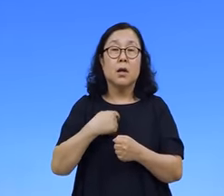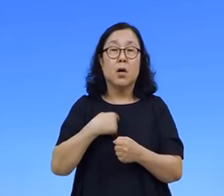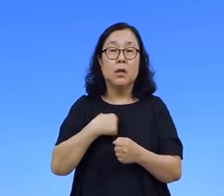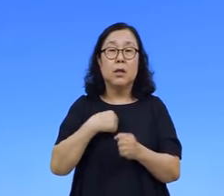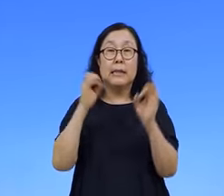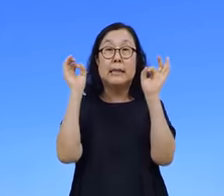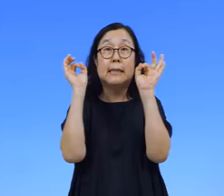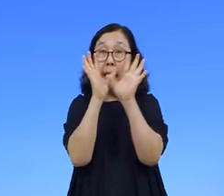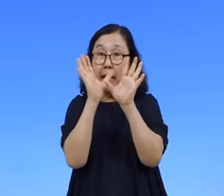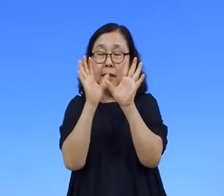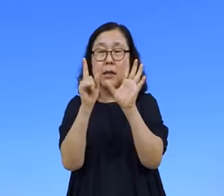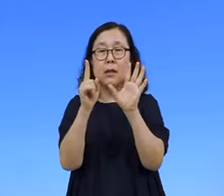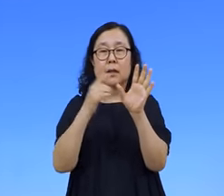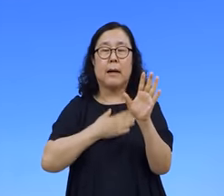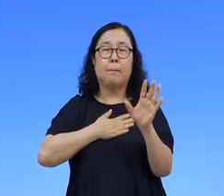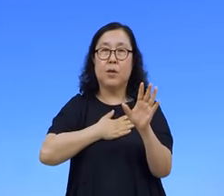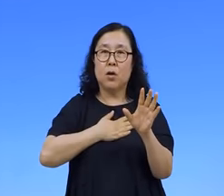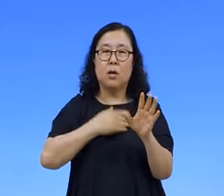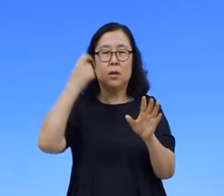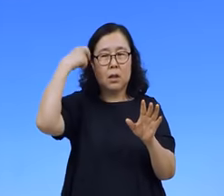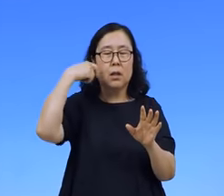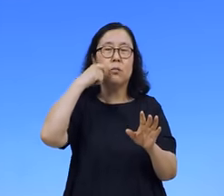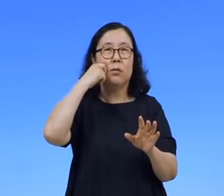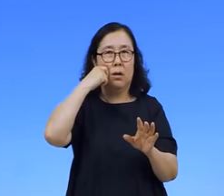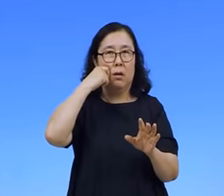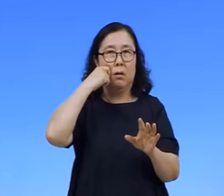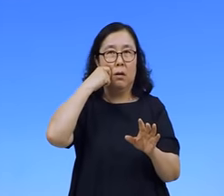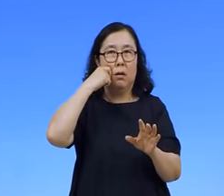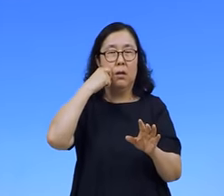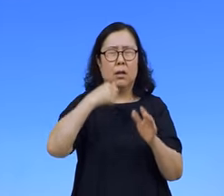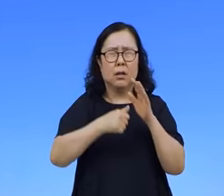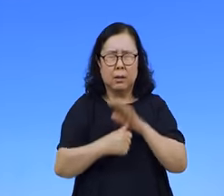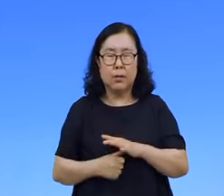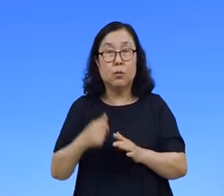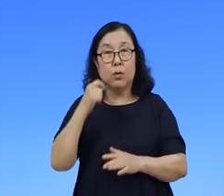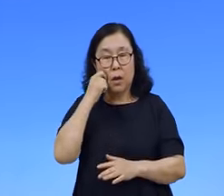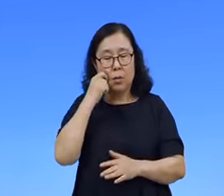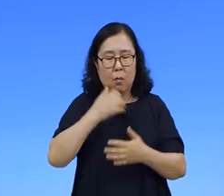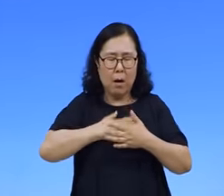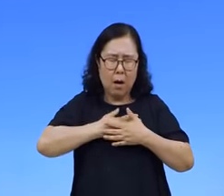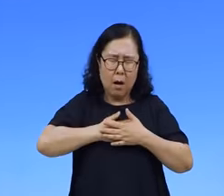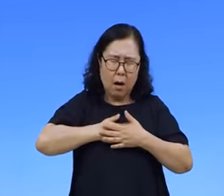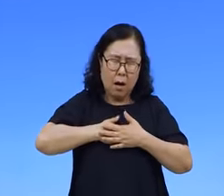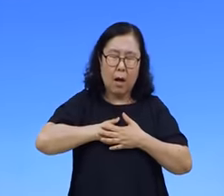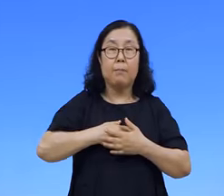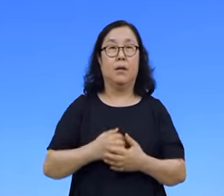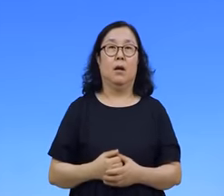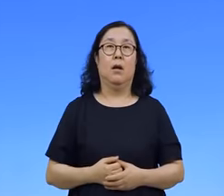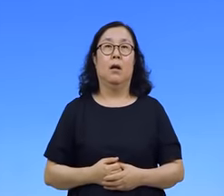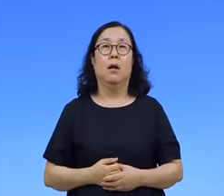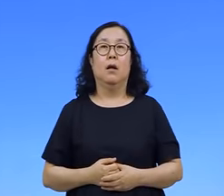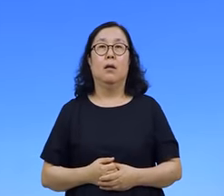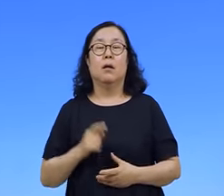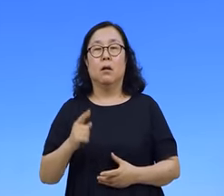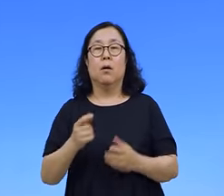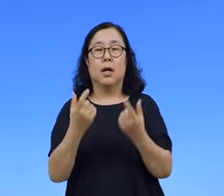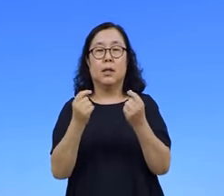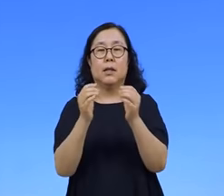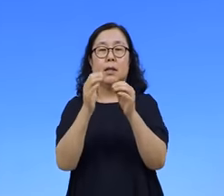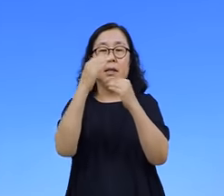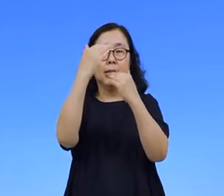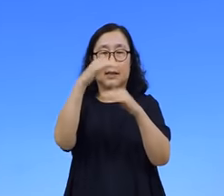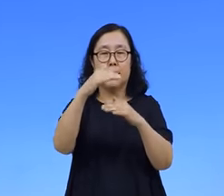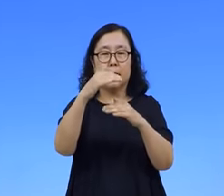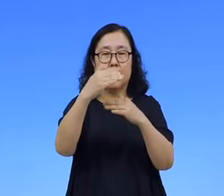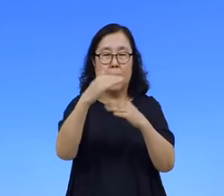없어지는 것을 견디기가 어렵다는 거예요. 저는 이런 내용의 책들을 쭉